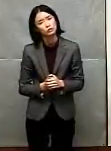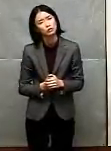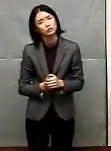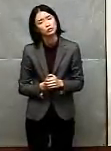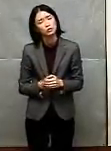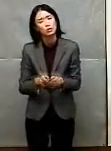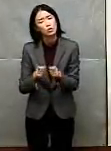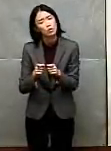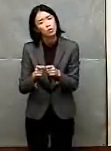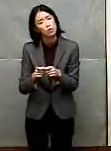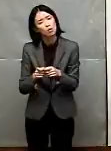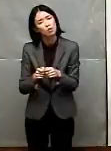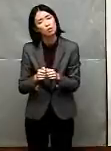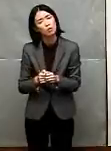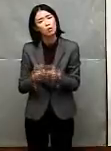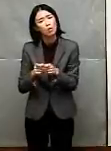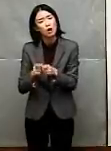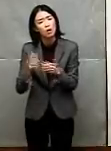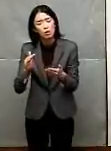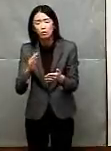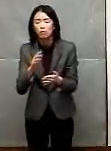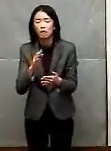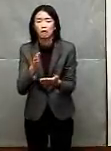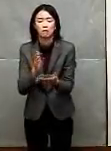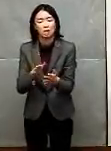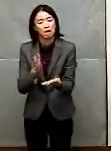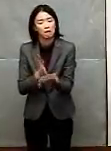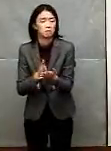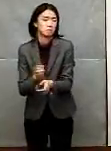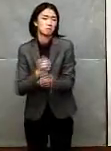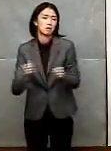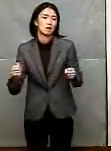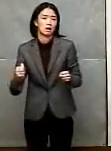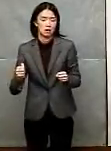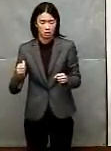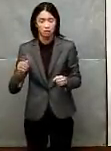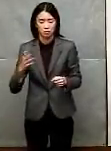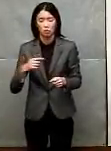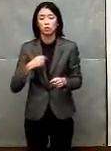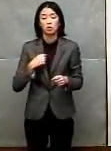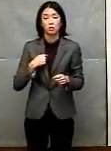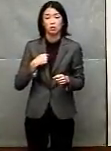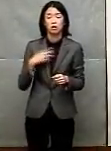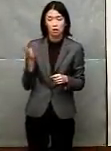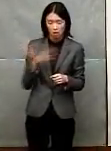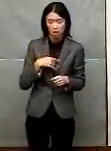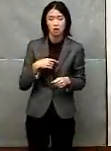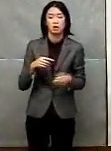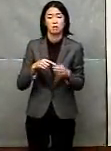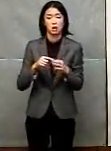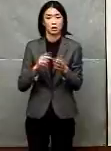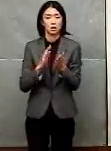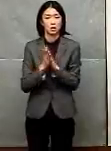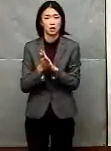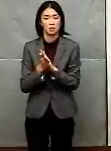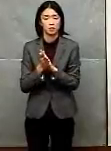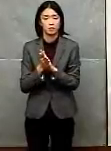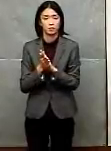あまり細かいことまではちょっと言えないですけれども、私からはとにかく山形県の